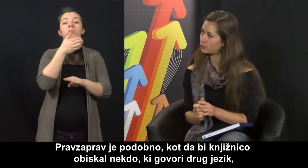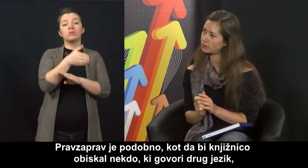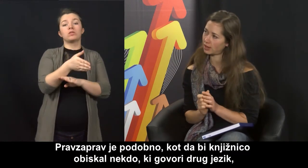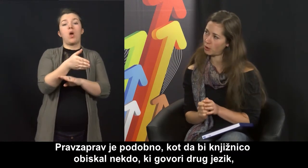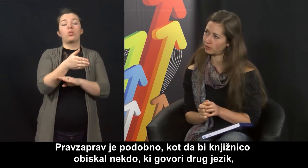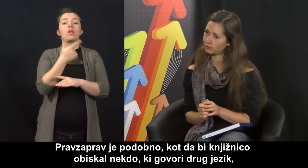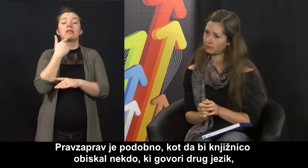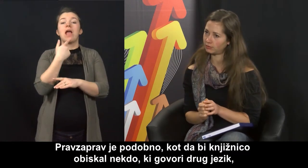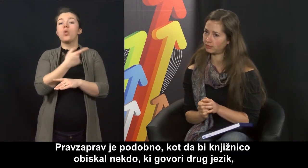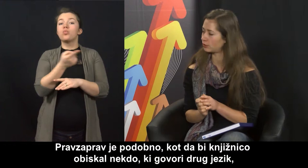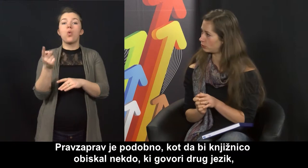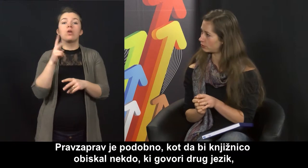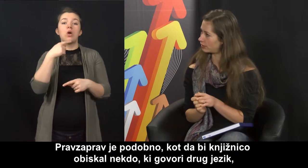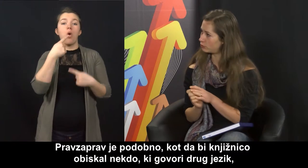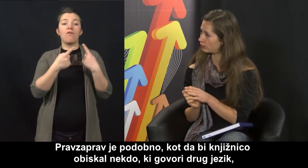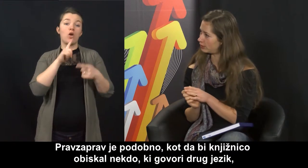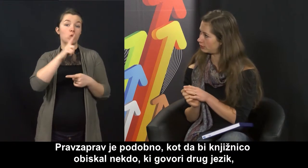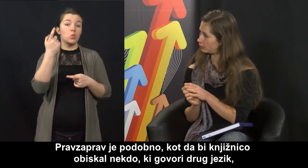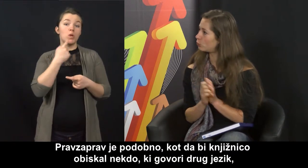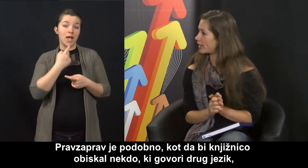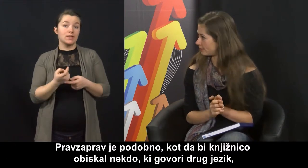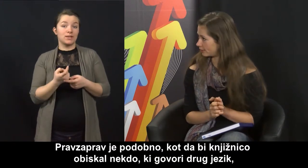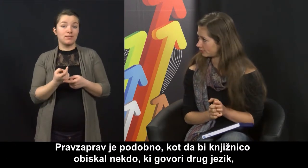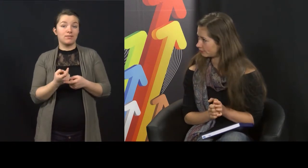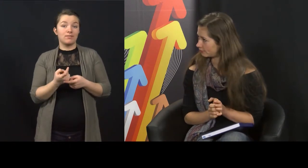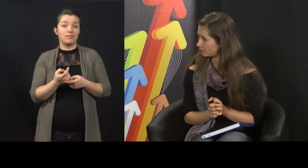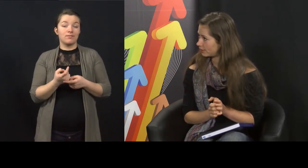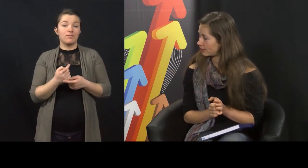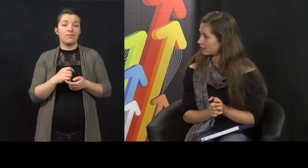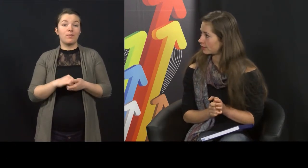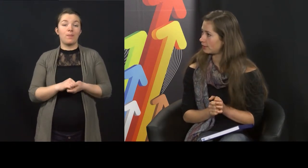knjižnico obiskal nekdo, ki govori drug jezik.